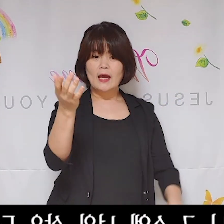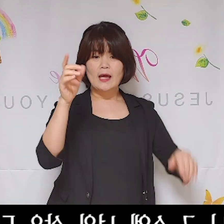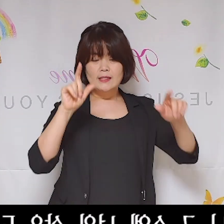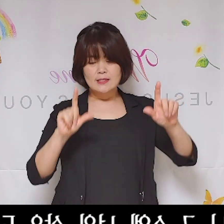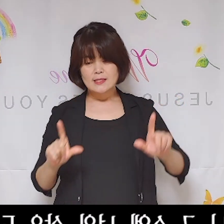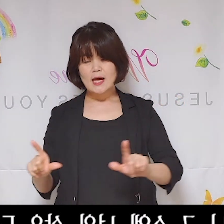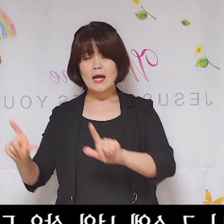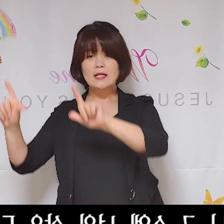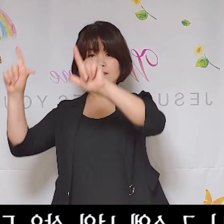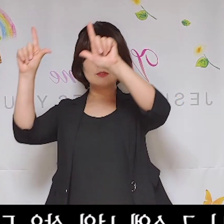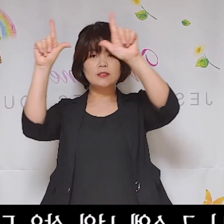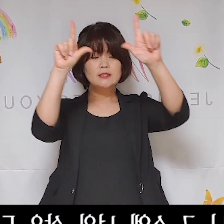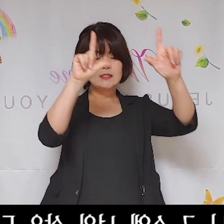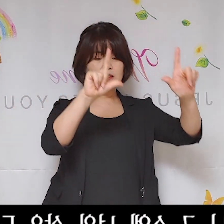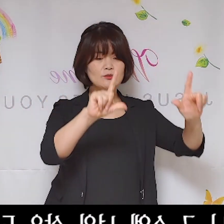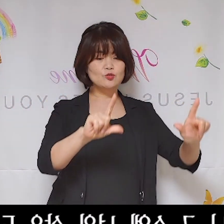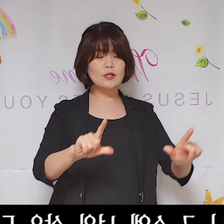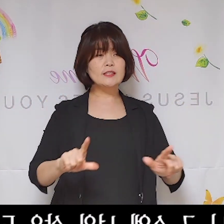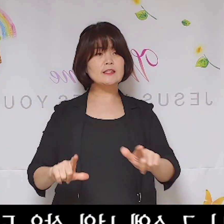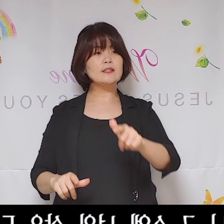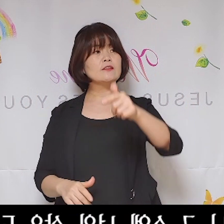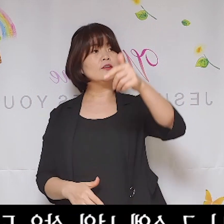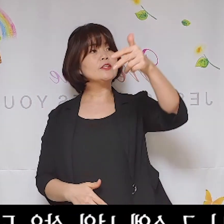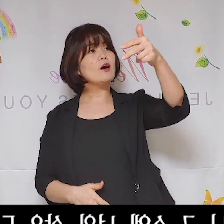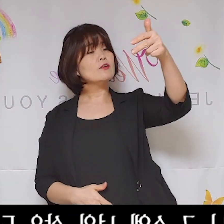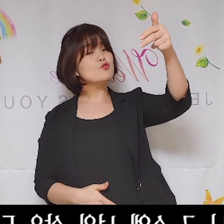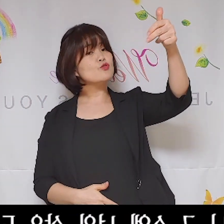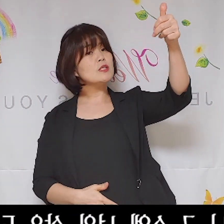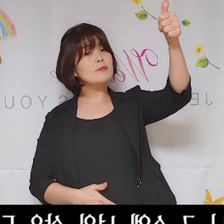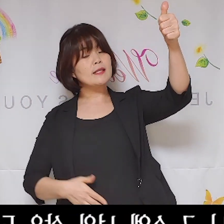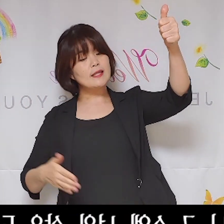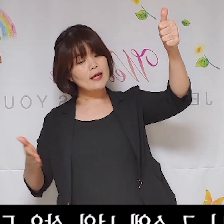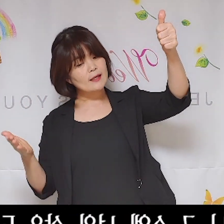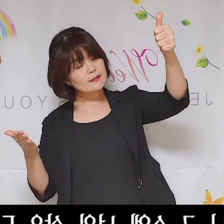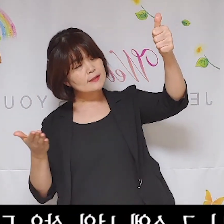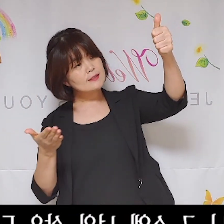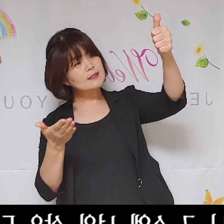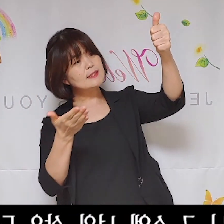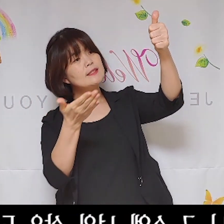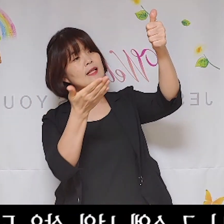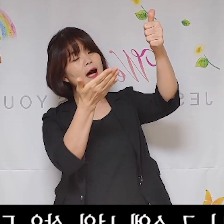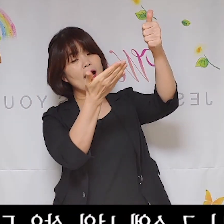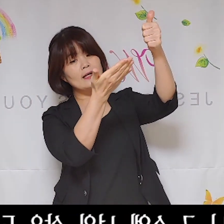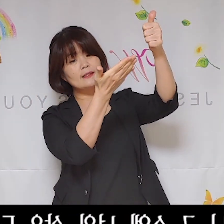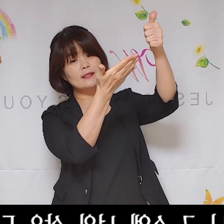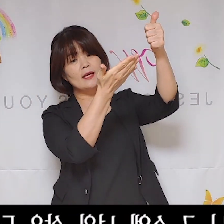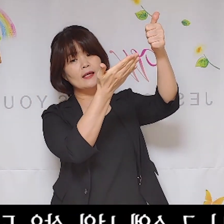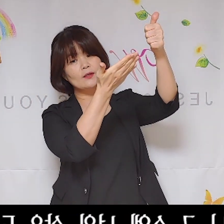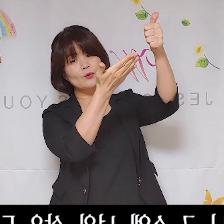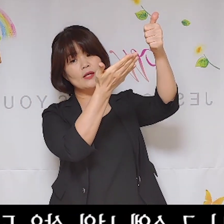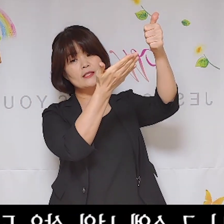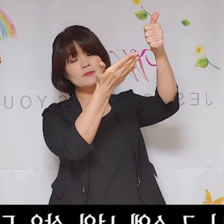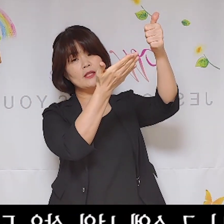너의 삶을 누구한테 드리는 거죠? 주님한테 드린다. 네, 이렇게 하시면 돼요.